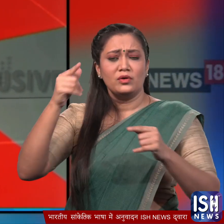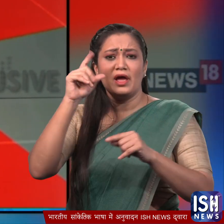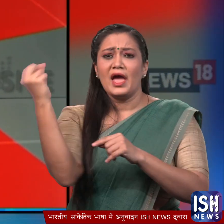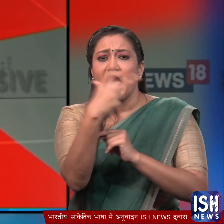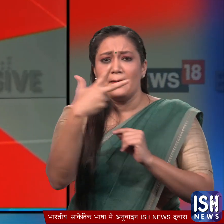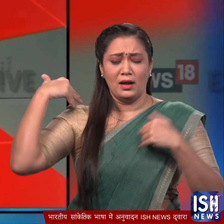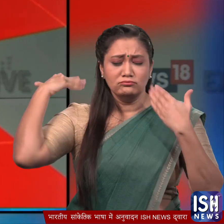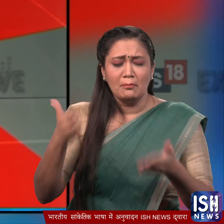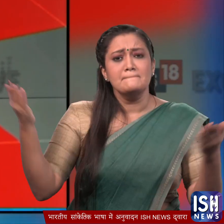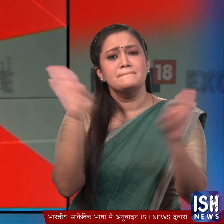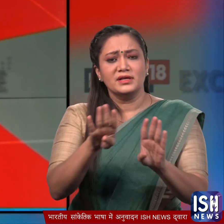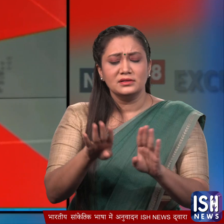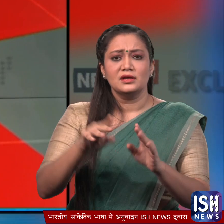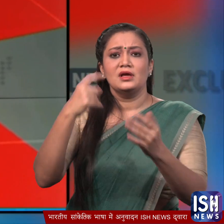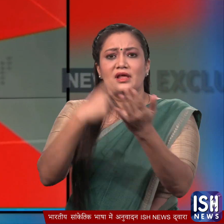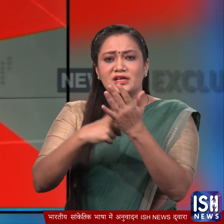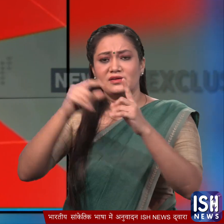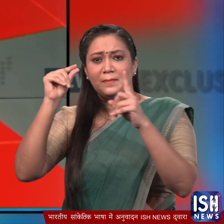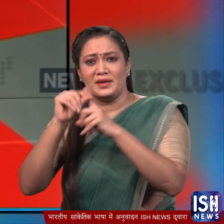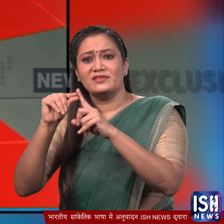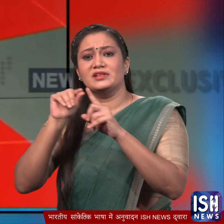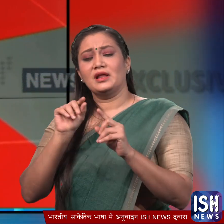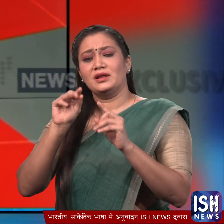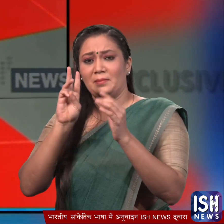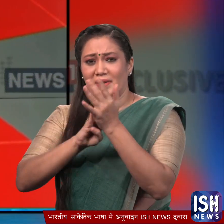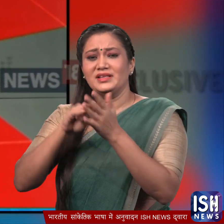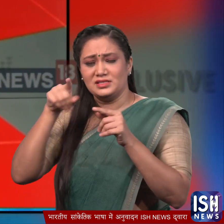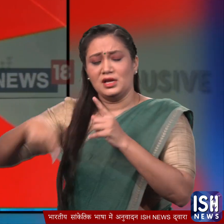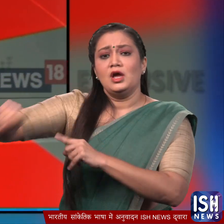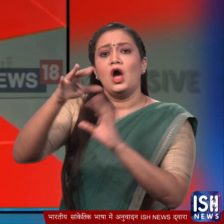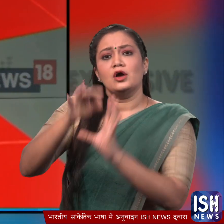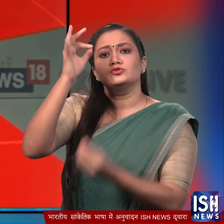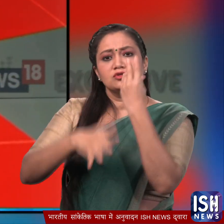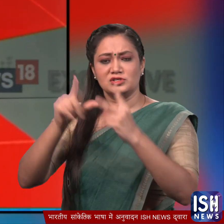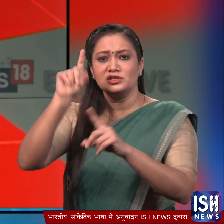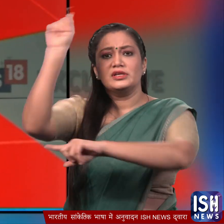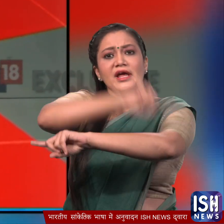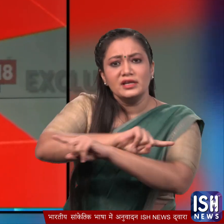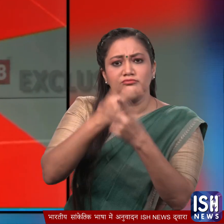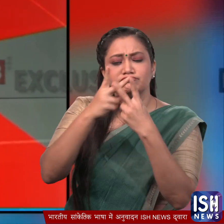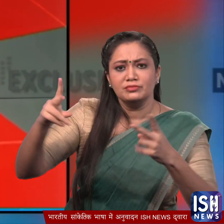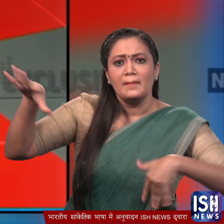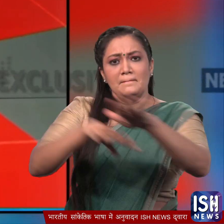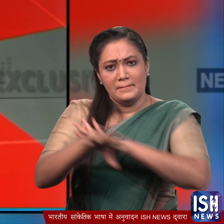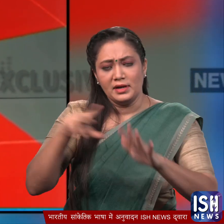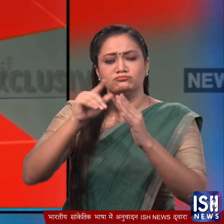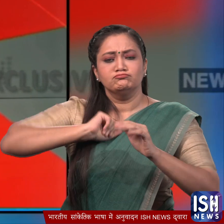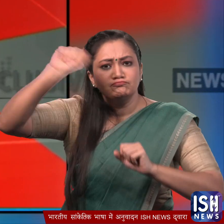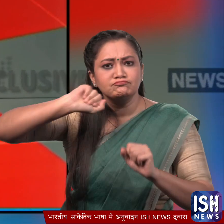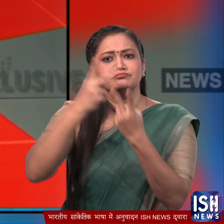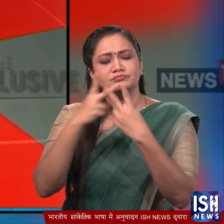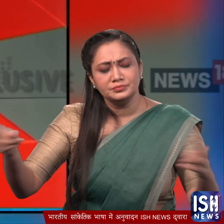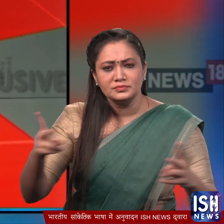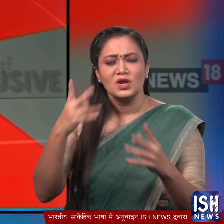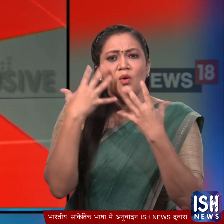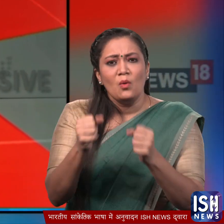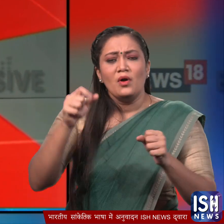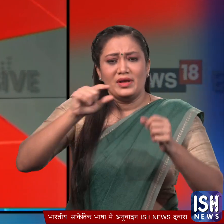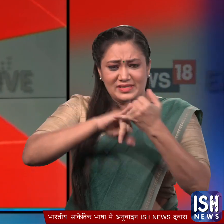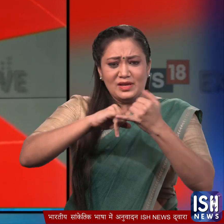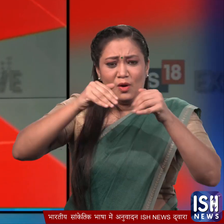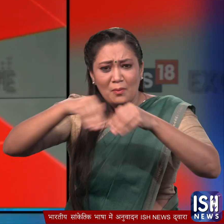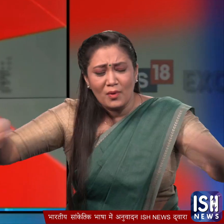जिसे खुलवाने के लिए राष्ट्रवादी परिवर्तन मंच नाम का एक संगठन 10 दिन से जनसंपर्क अभियान चला रहा था, जिसकी मांग थी कि कम से कम